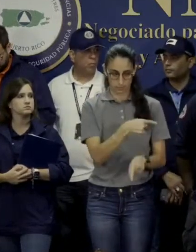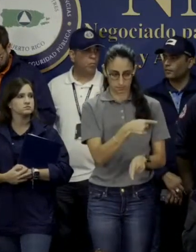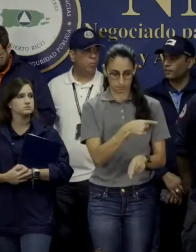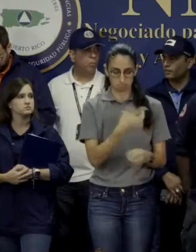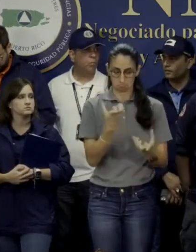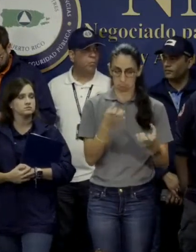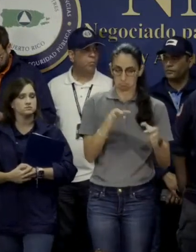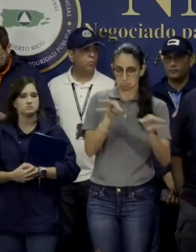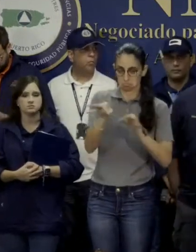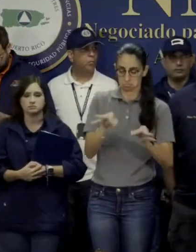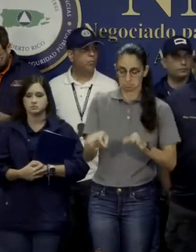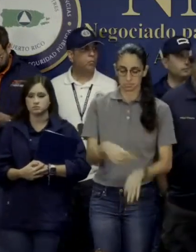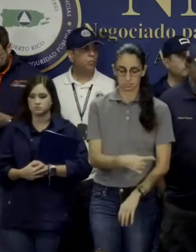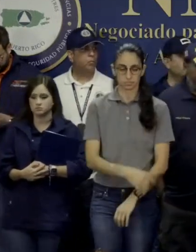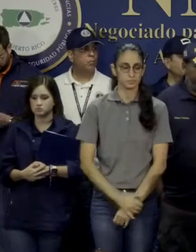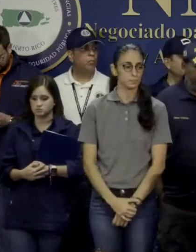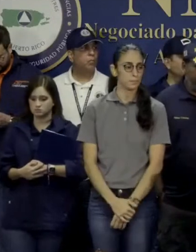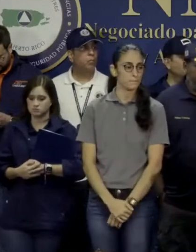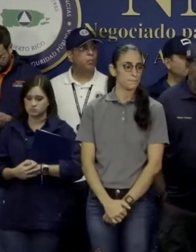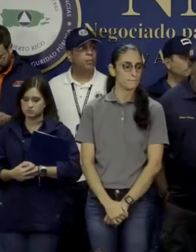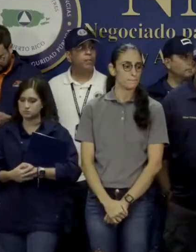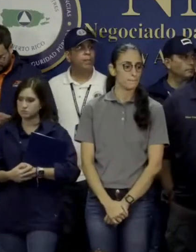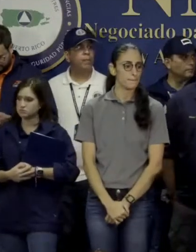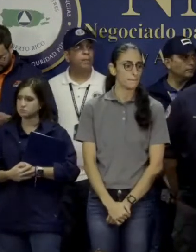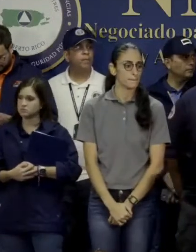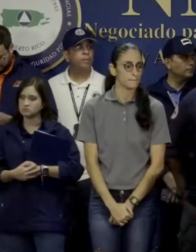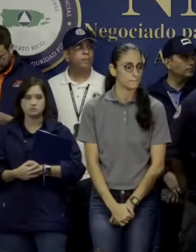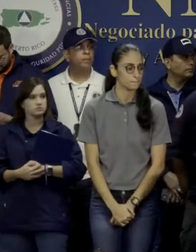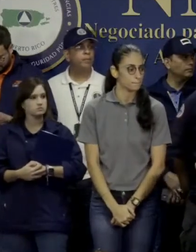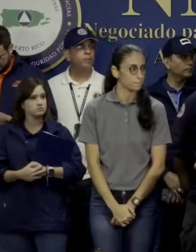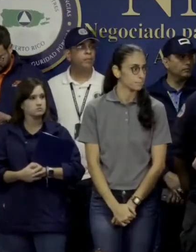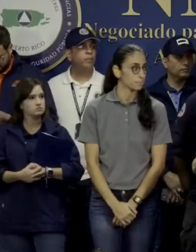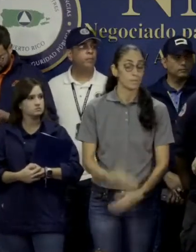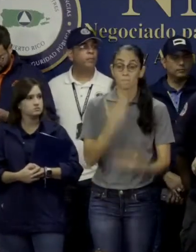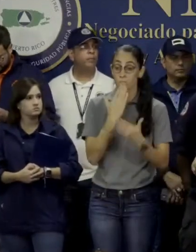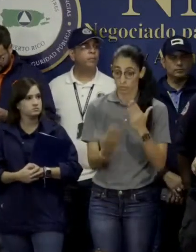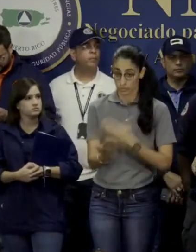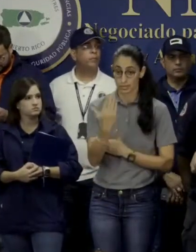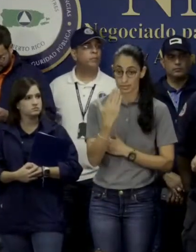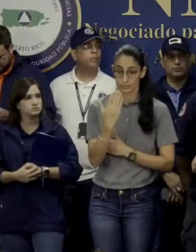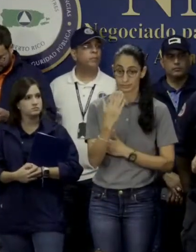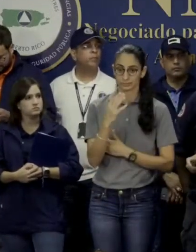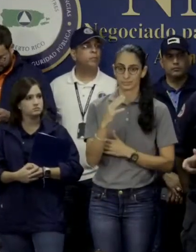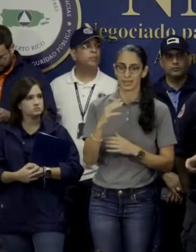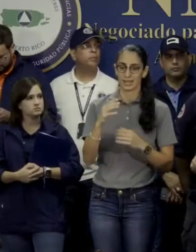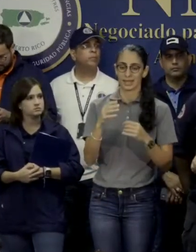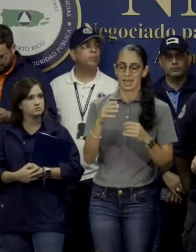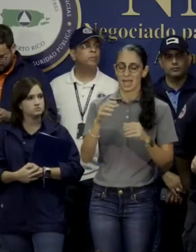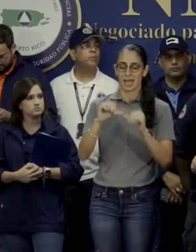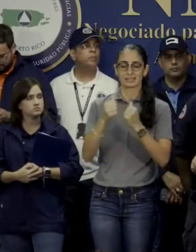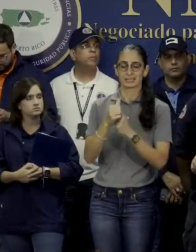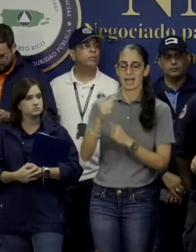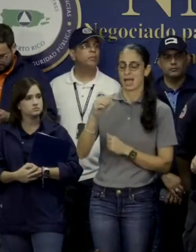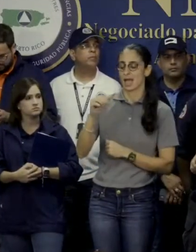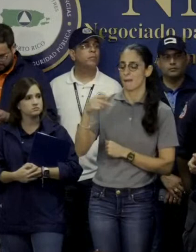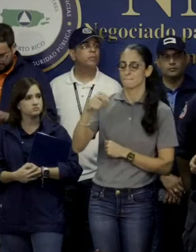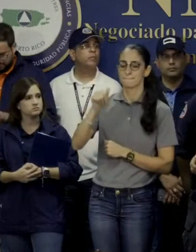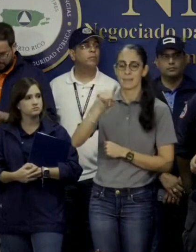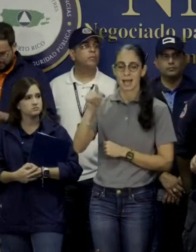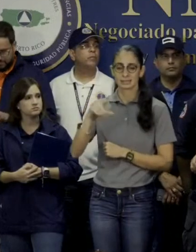da el detalle. Doctor Carlos Rodríguez Mateo. Muy buenos días. La línea Paz y AMSCA ha estado